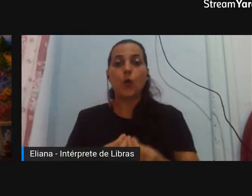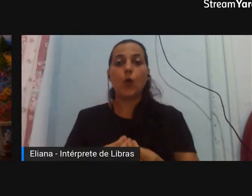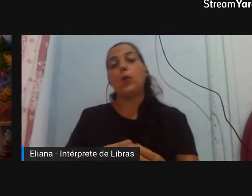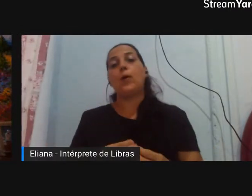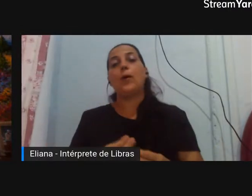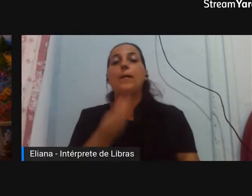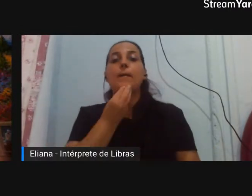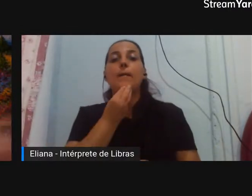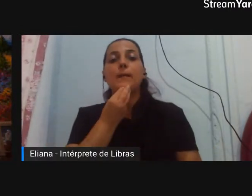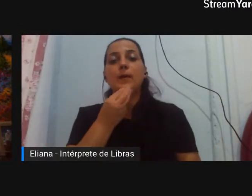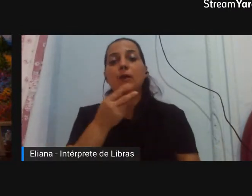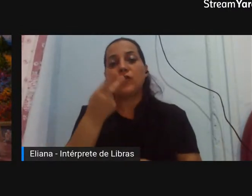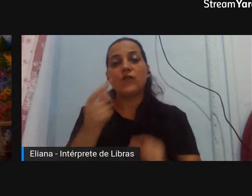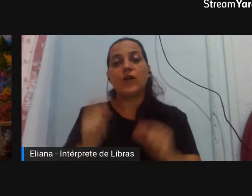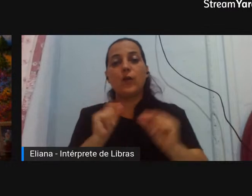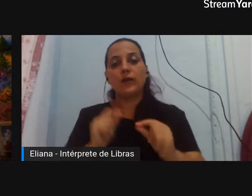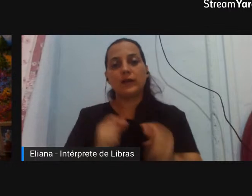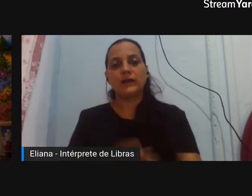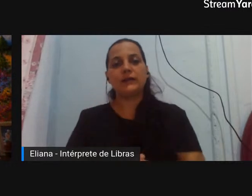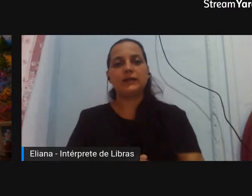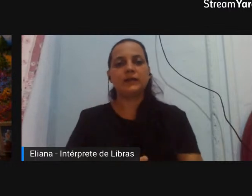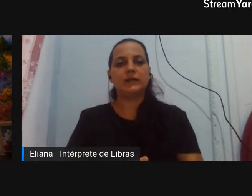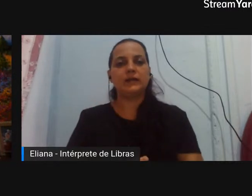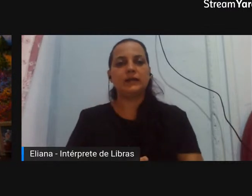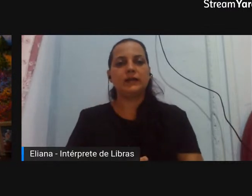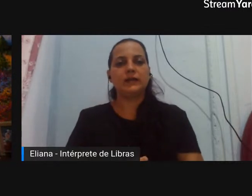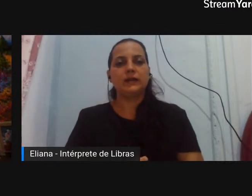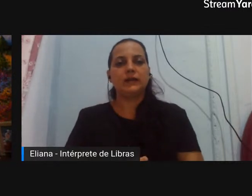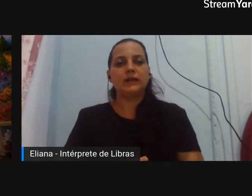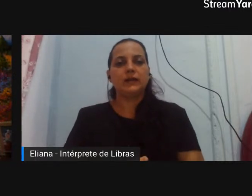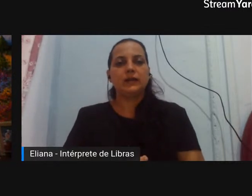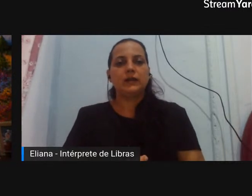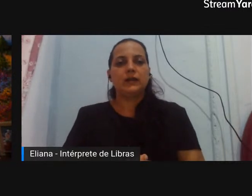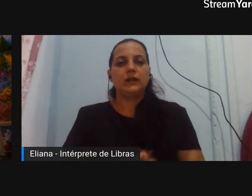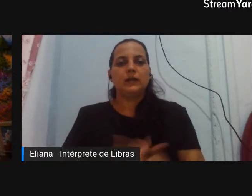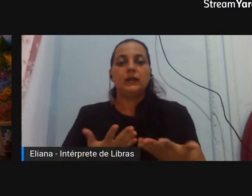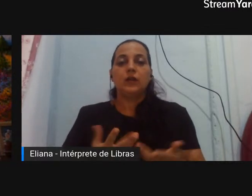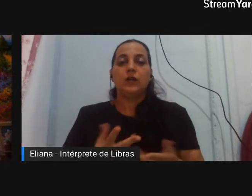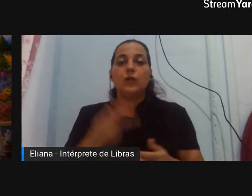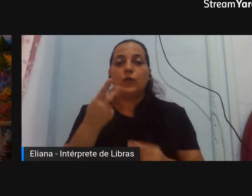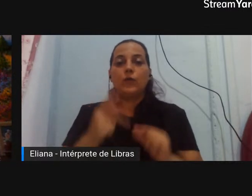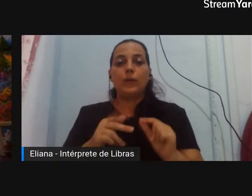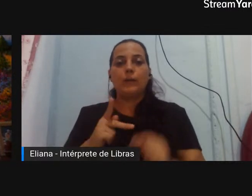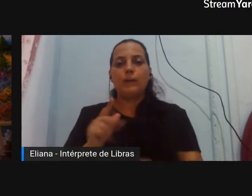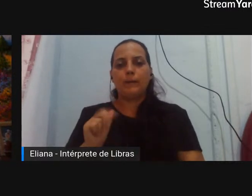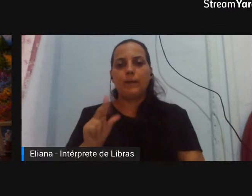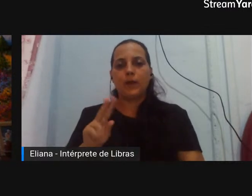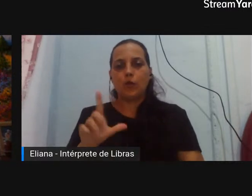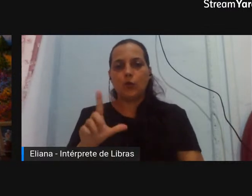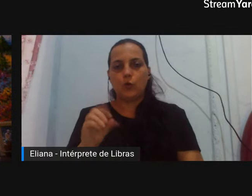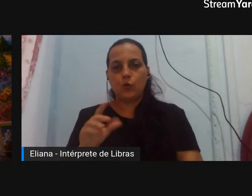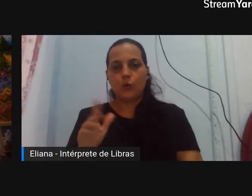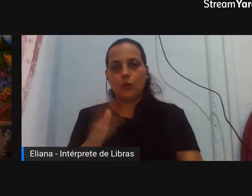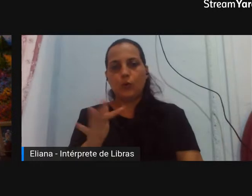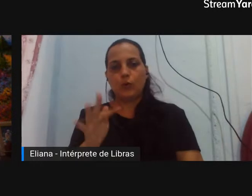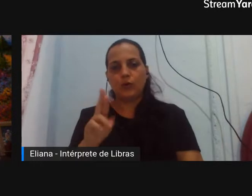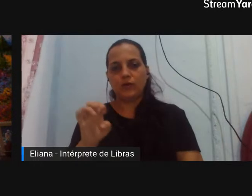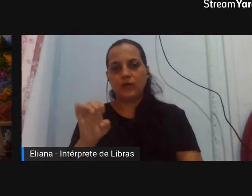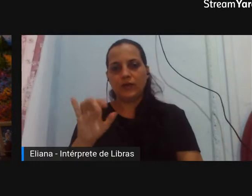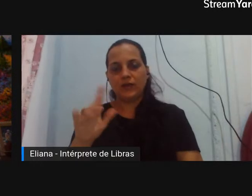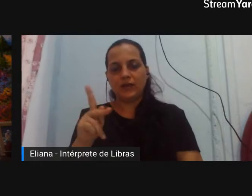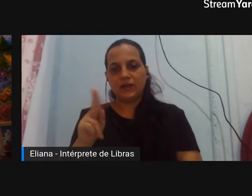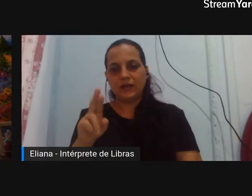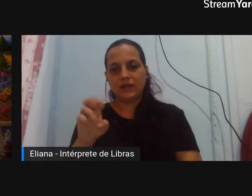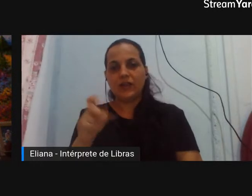expansão, que por si só já é impressionante, mas está porque pela primeira vez na história